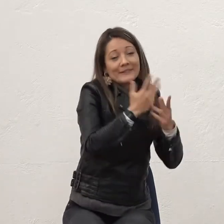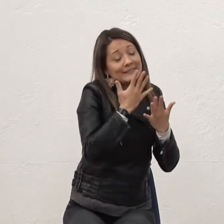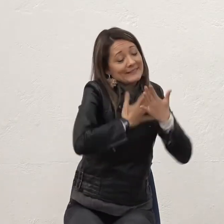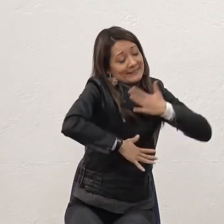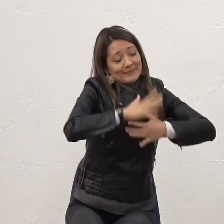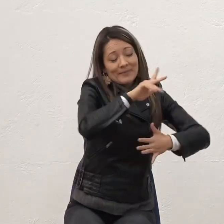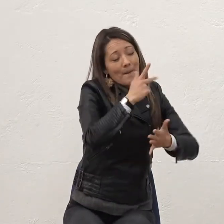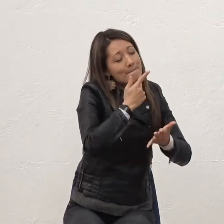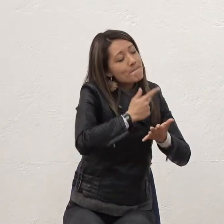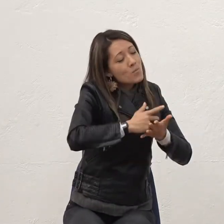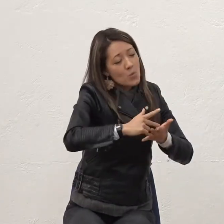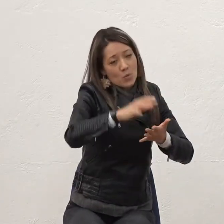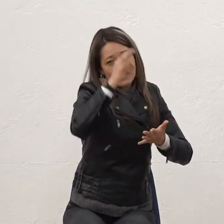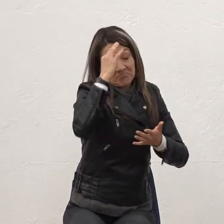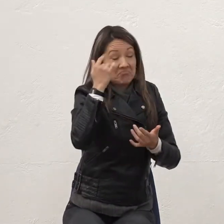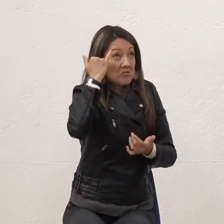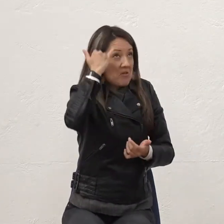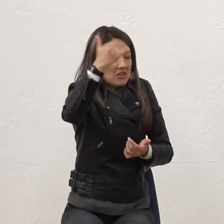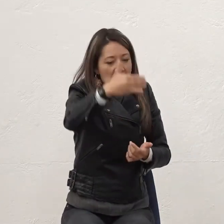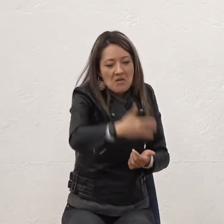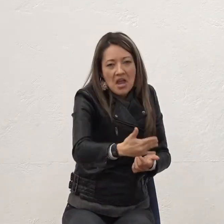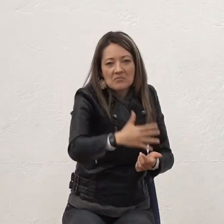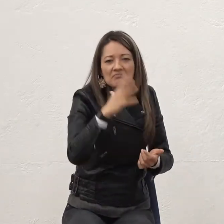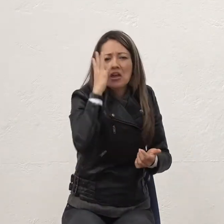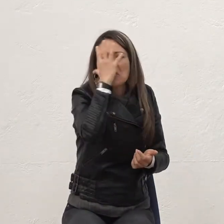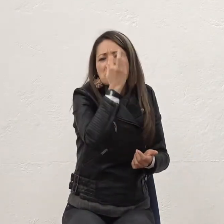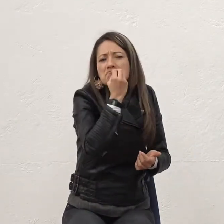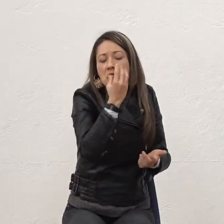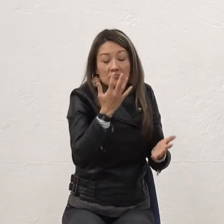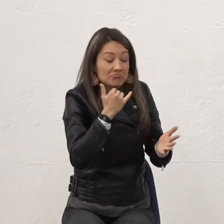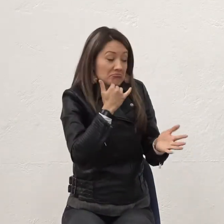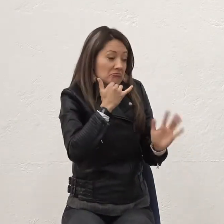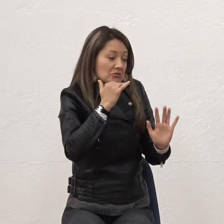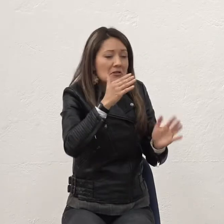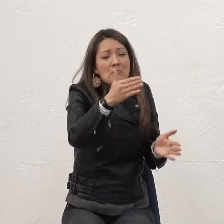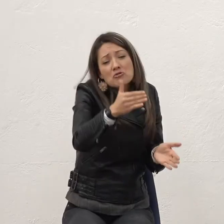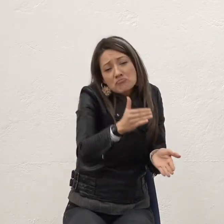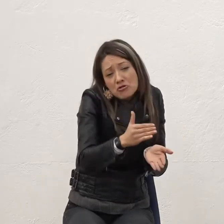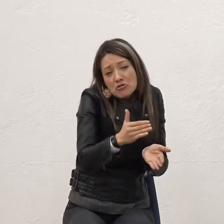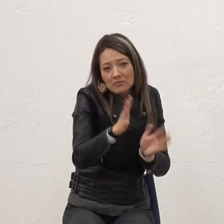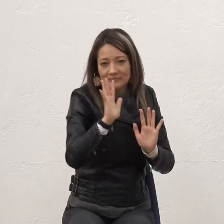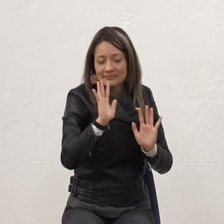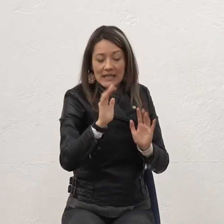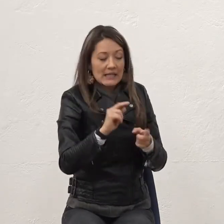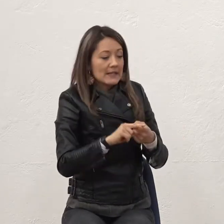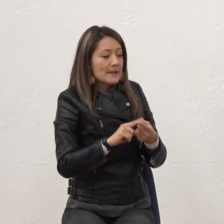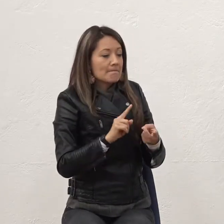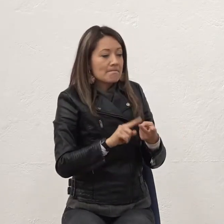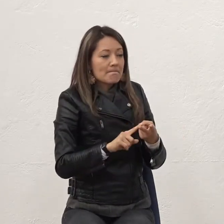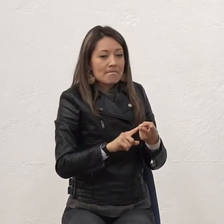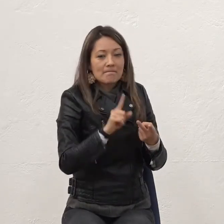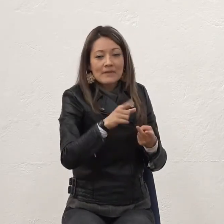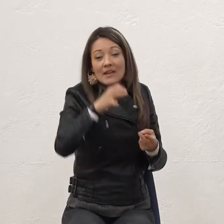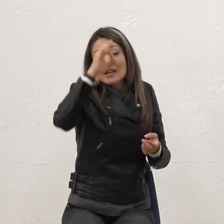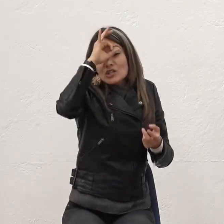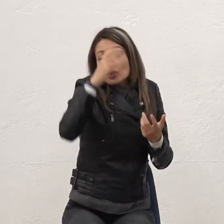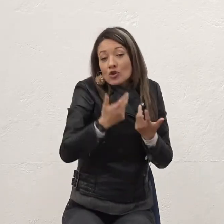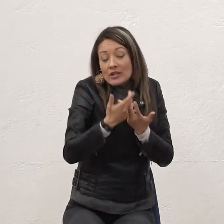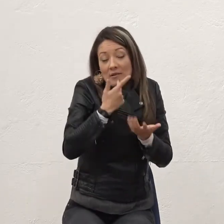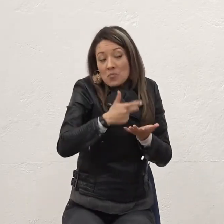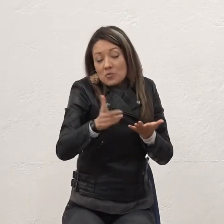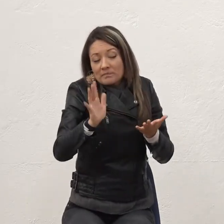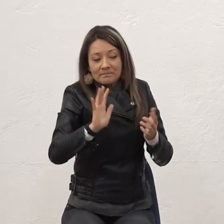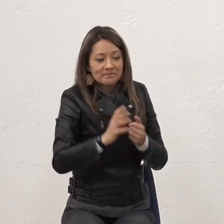me imagino que de pequeño él era hermoso, más pequeñito, y lo inocente, lo